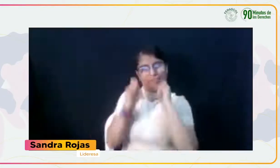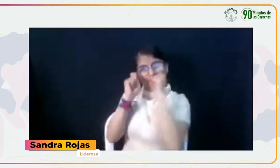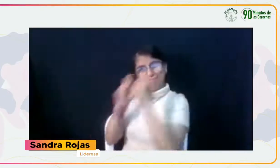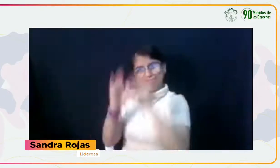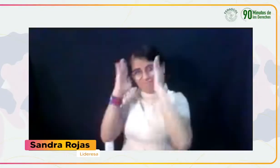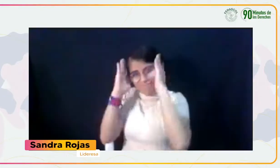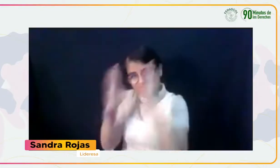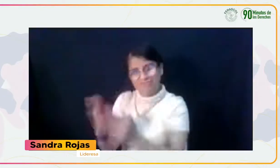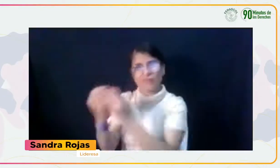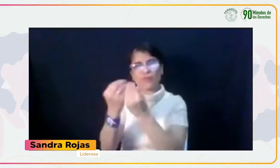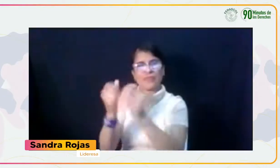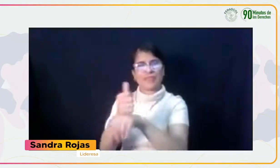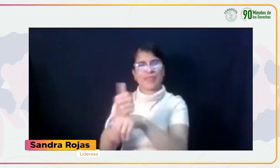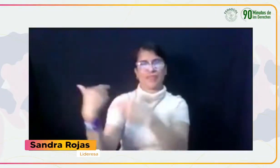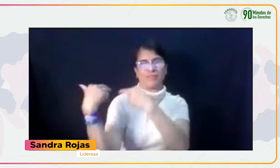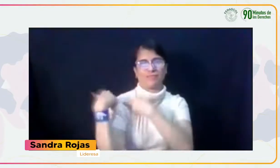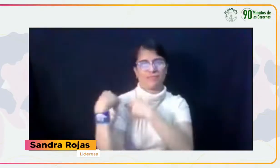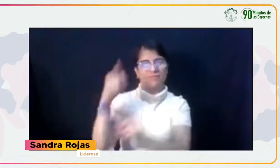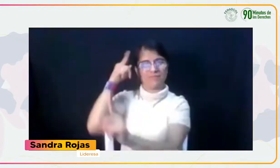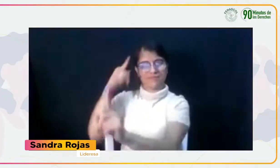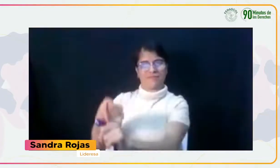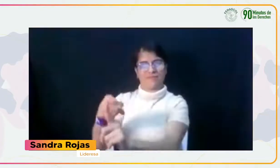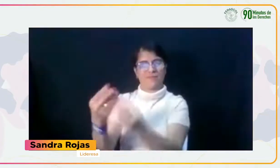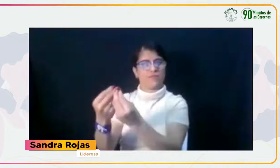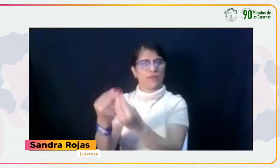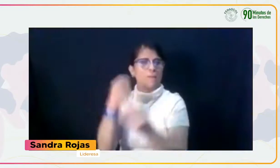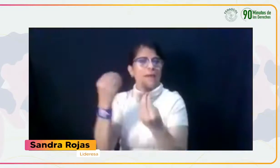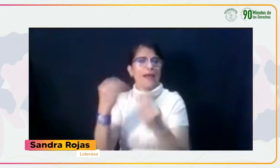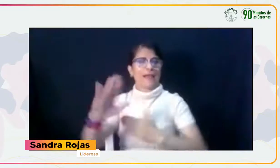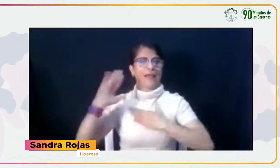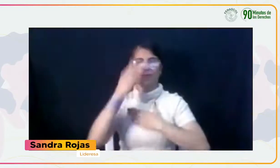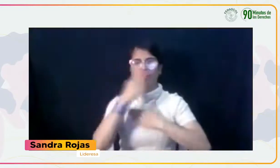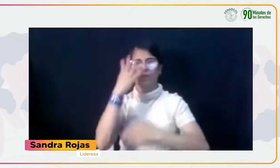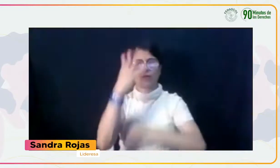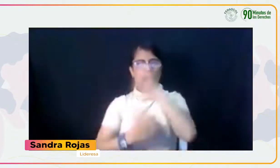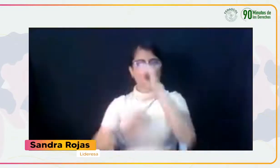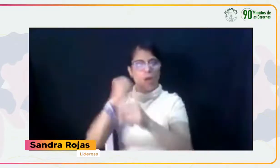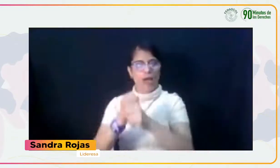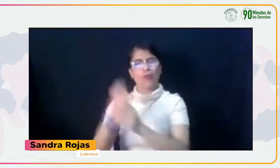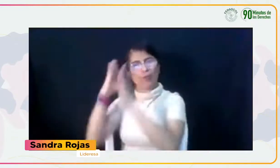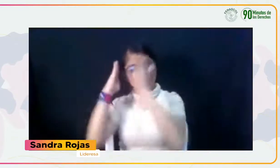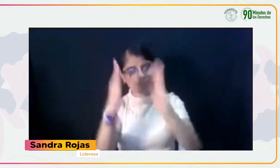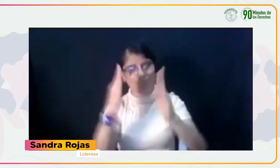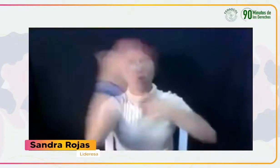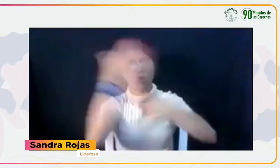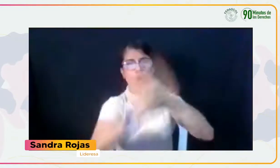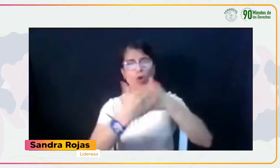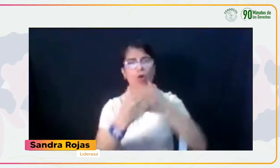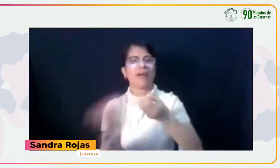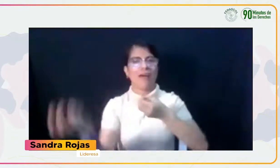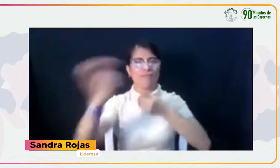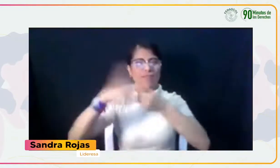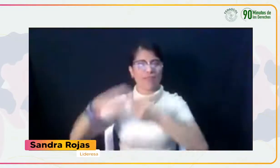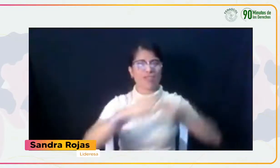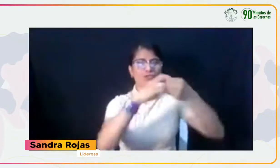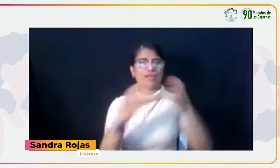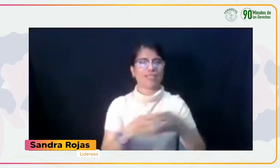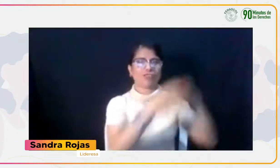de Henry en este momento como director, sino del consejo directivo que atienda esas necesidades y que se comprometa en estos planes